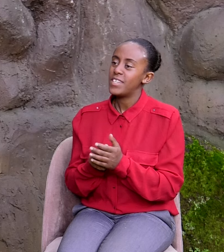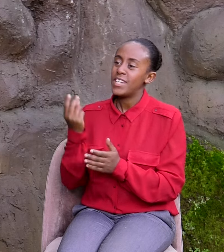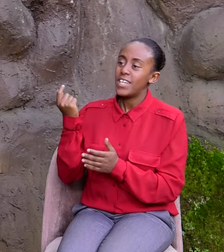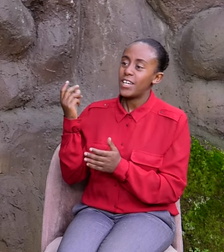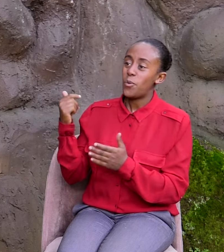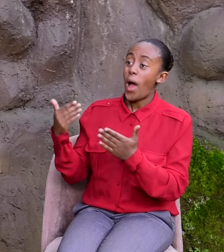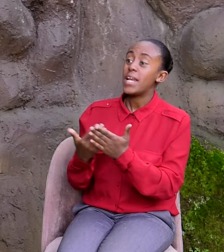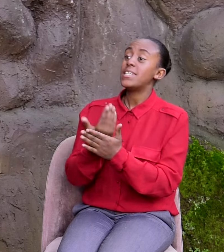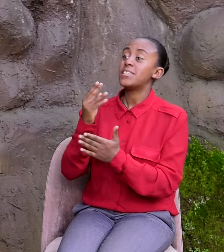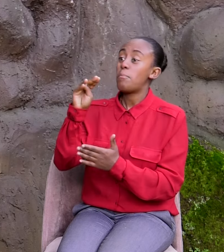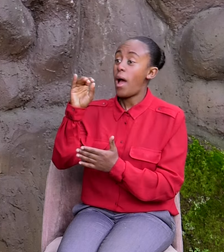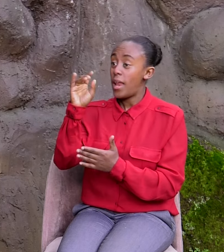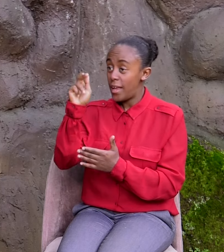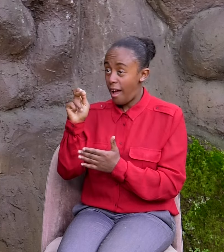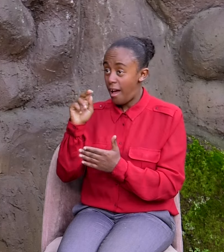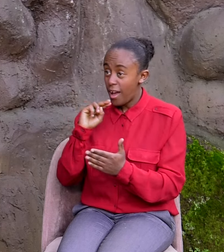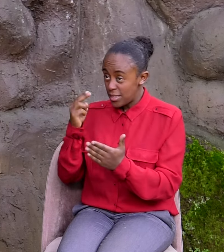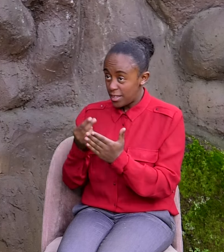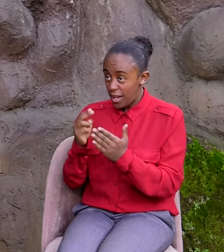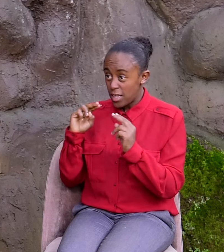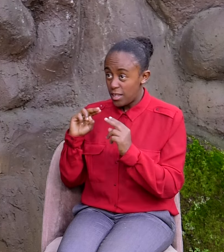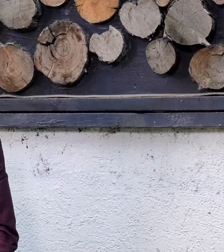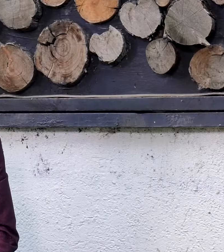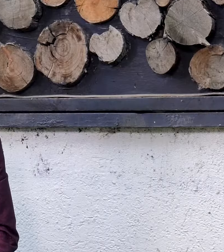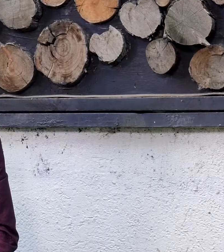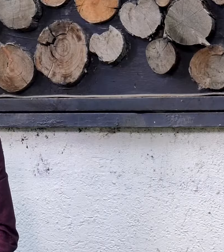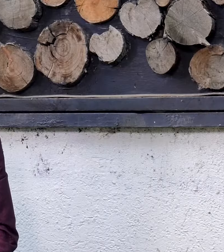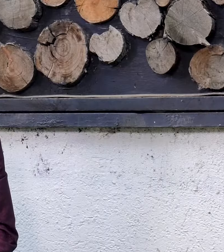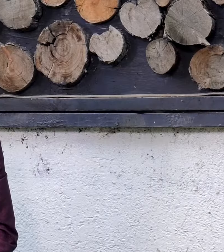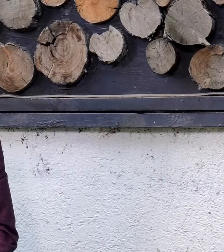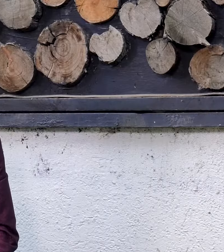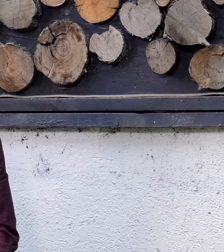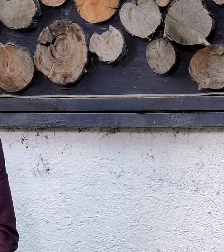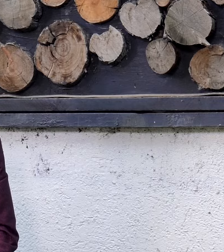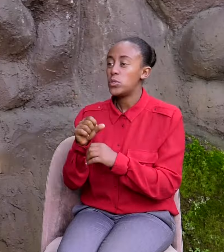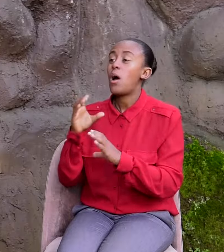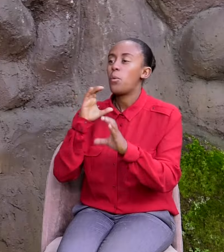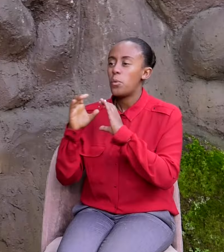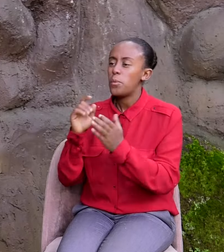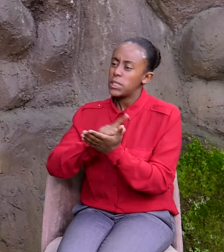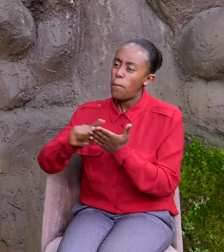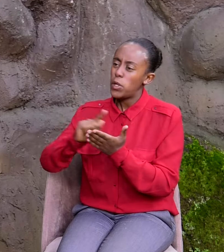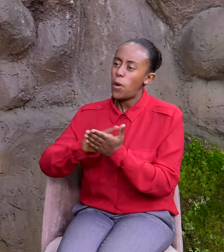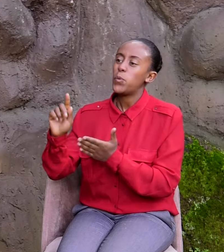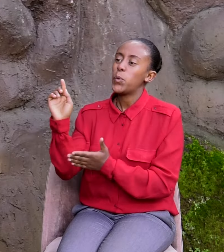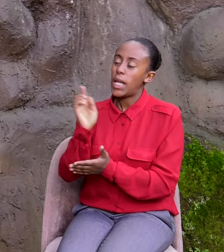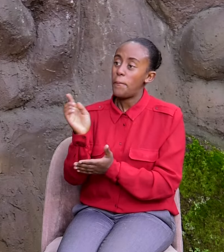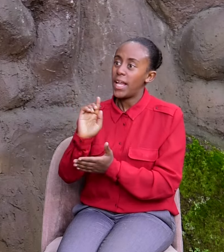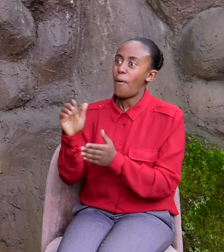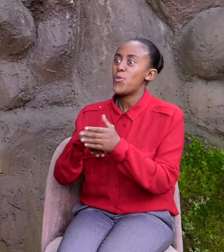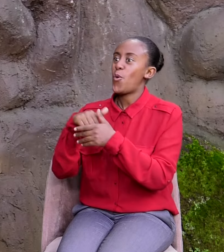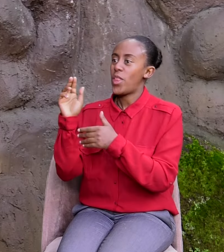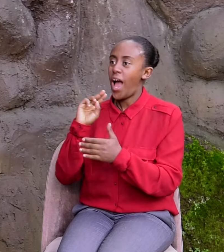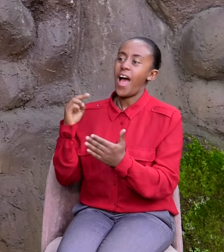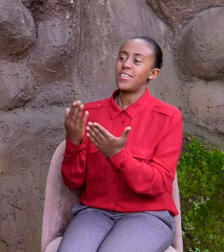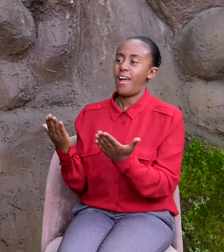የድሮዋ አዲስ ማለዳ ጋዜጣ ታውቃት ከሆነ አዲስ ማለዳ ጋዜጣ ነበረች። በየሳምንቱ ቅዳሜ ቅዳሜ የምትወጣ